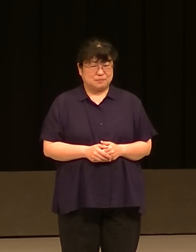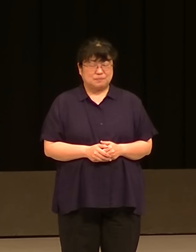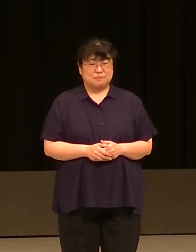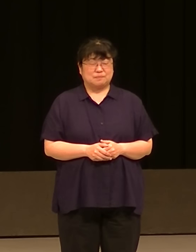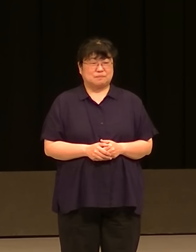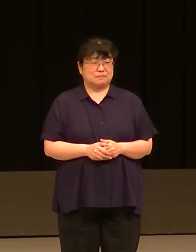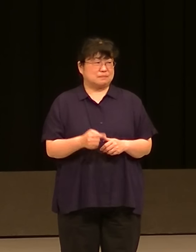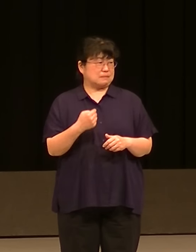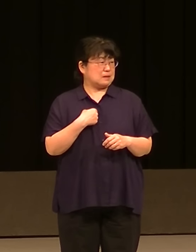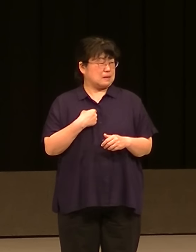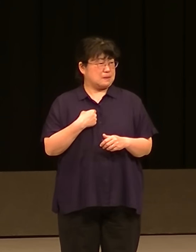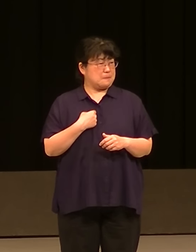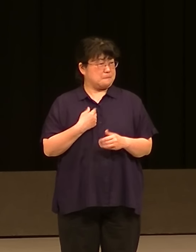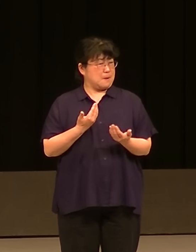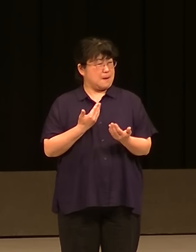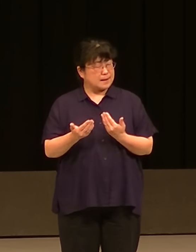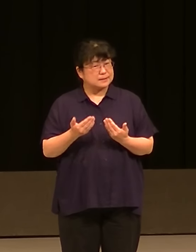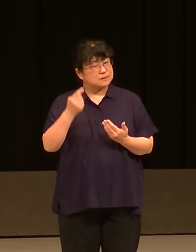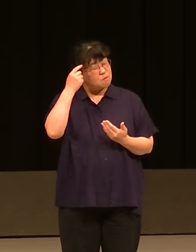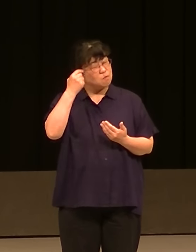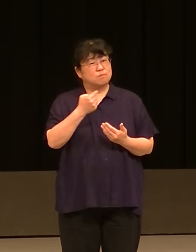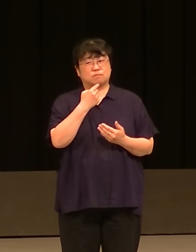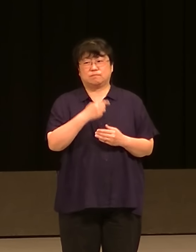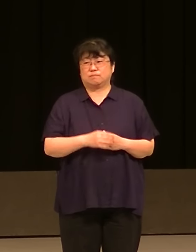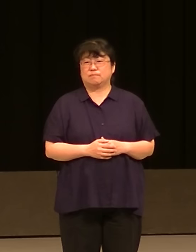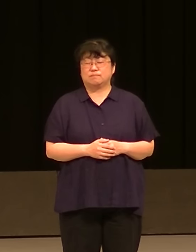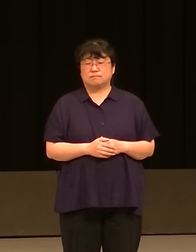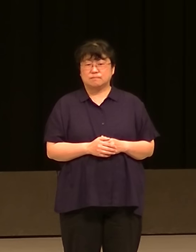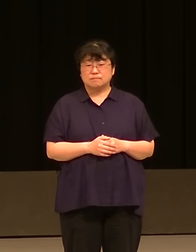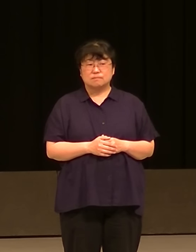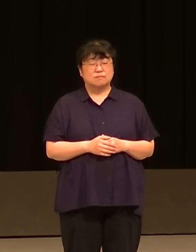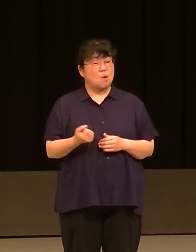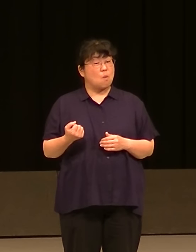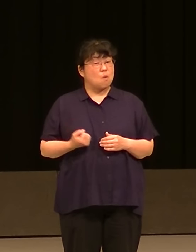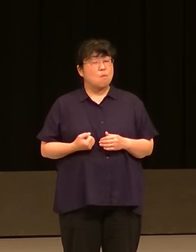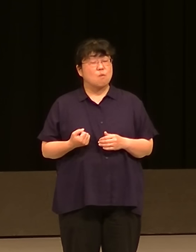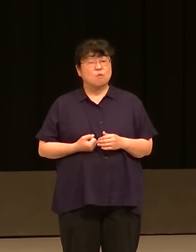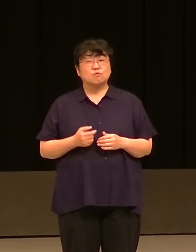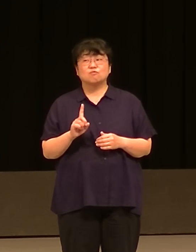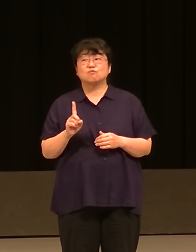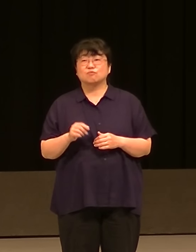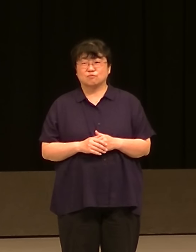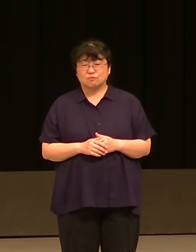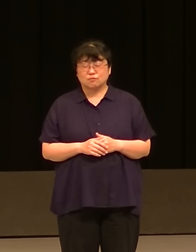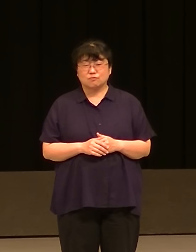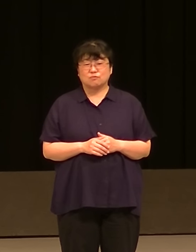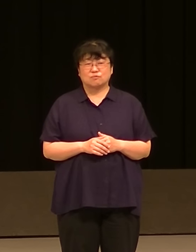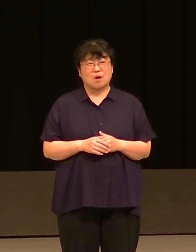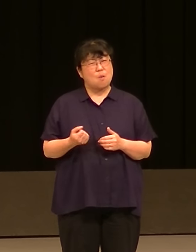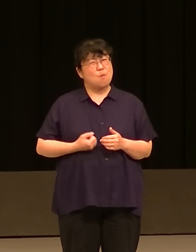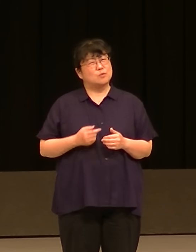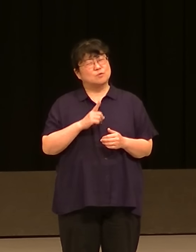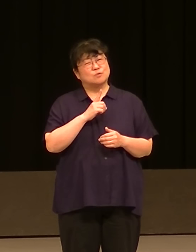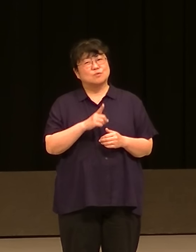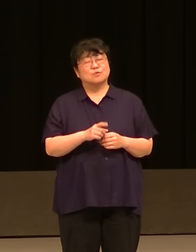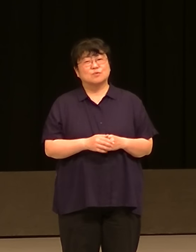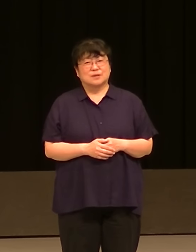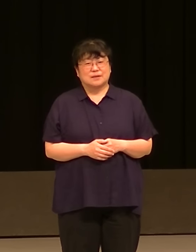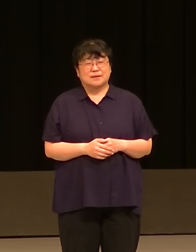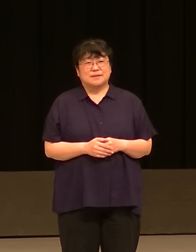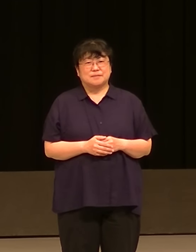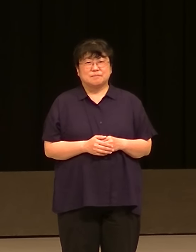私は、確信して、やみません。で、面白いことにというかですね、まあ、面白いというよりは、ま